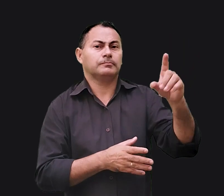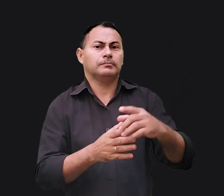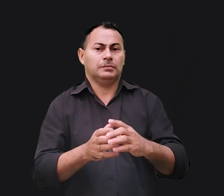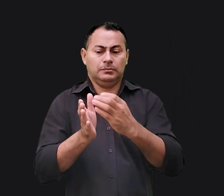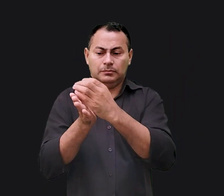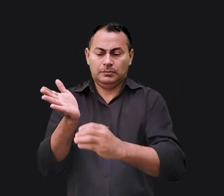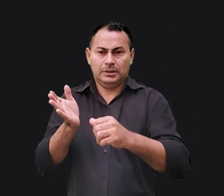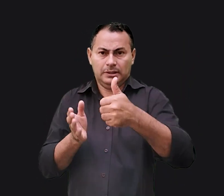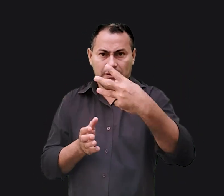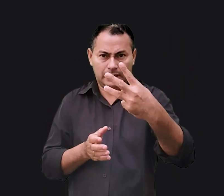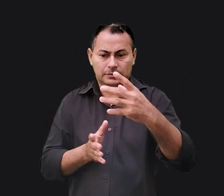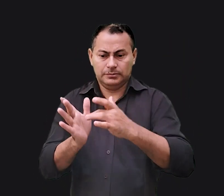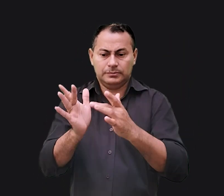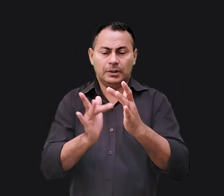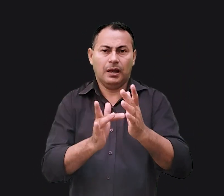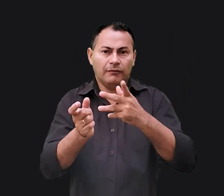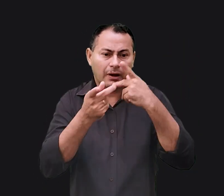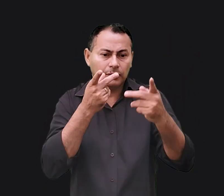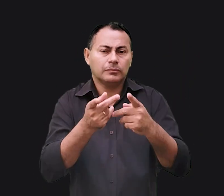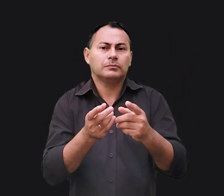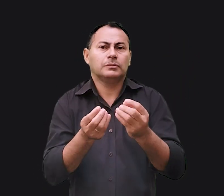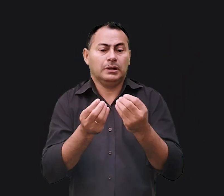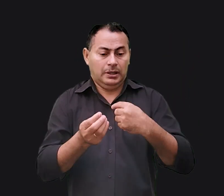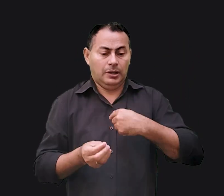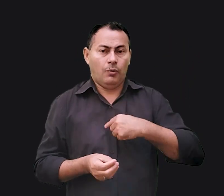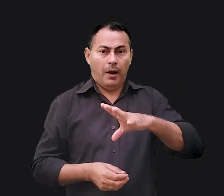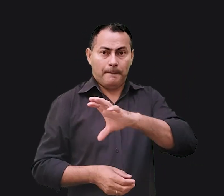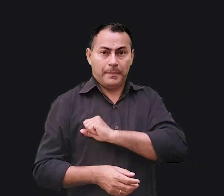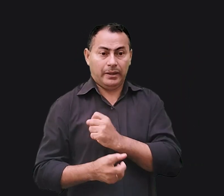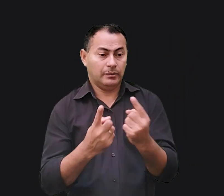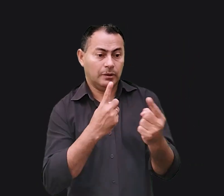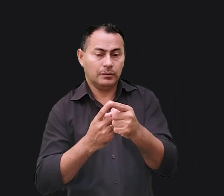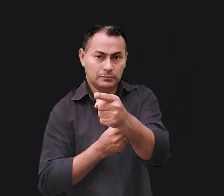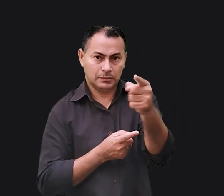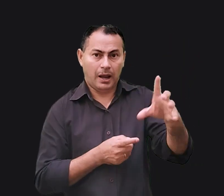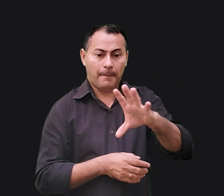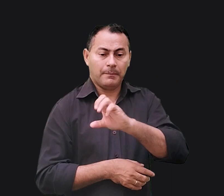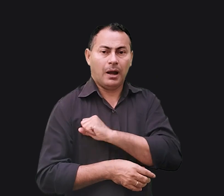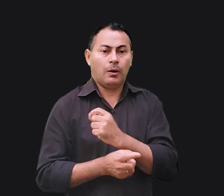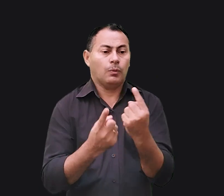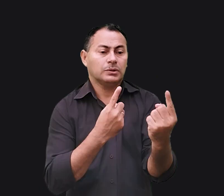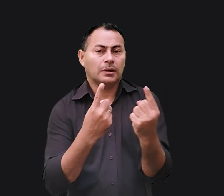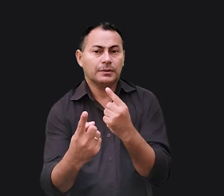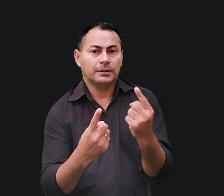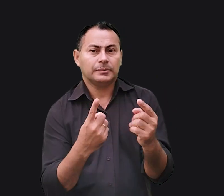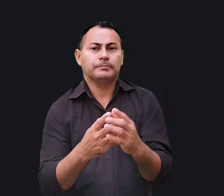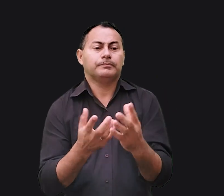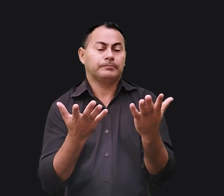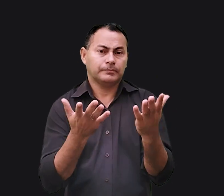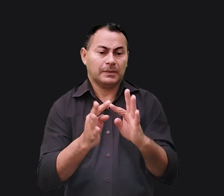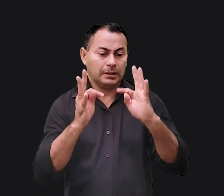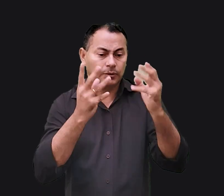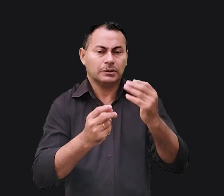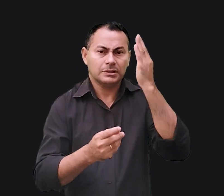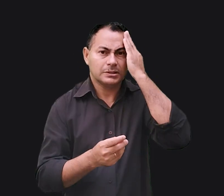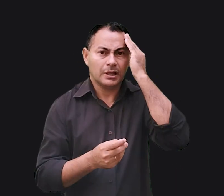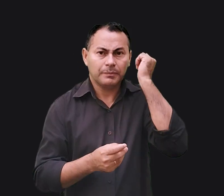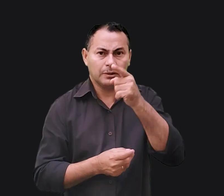No capítulo 13, Jesus disse, como eu os amei, vocês devem amar-se uns aos outros. Com isso todos saberão que vocês são